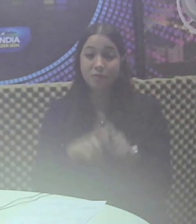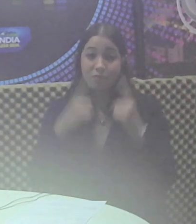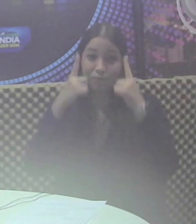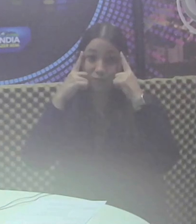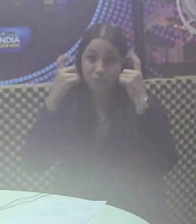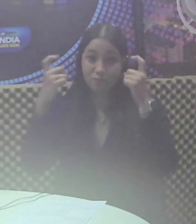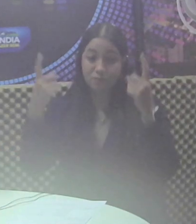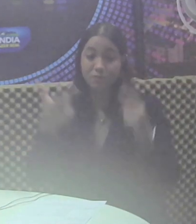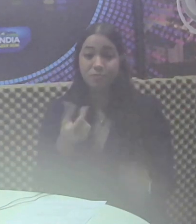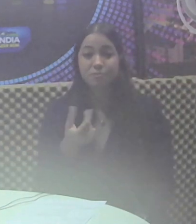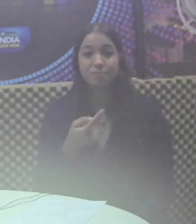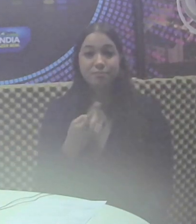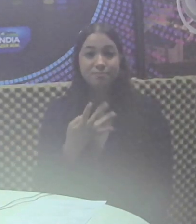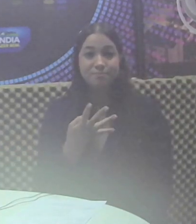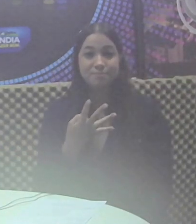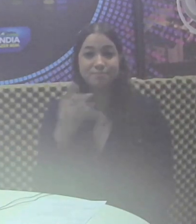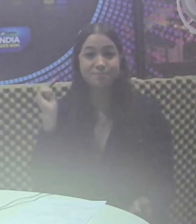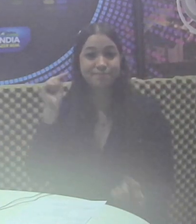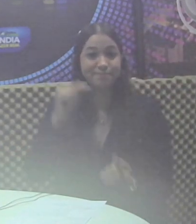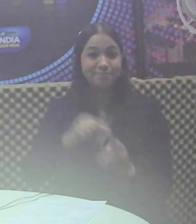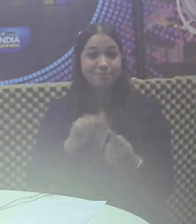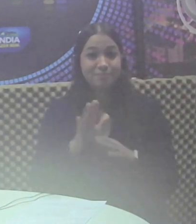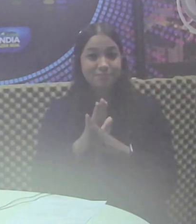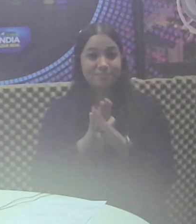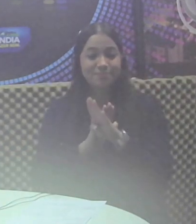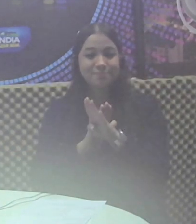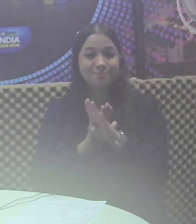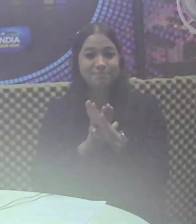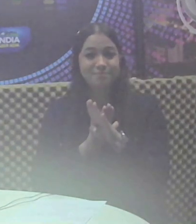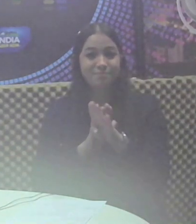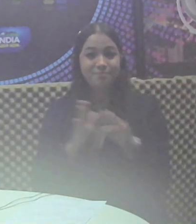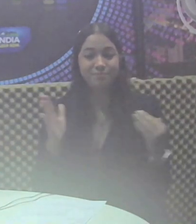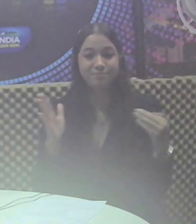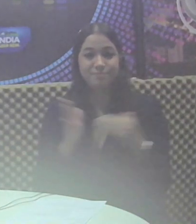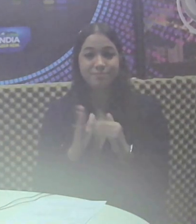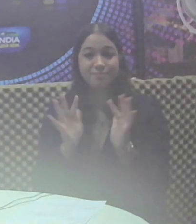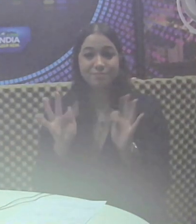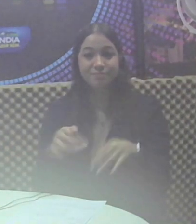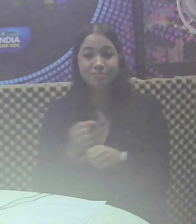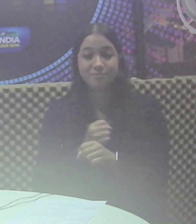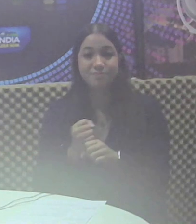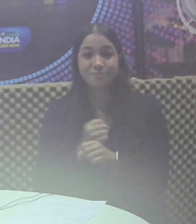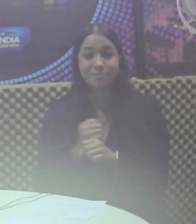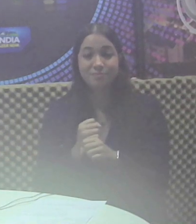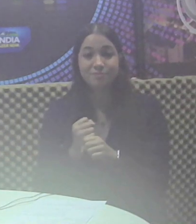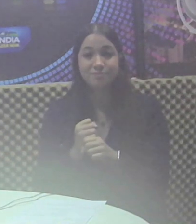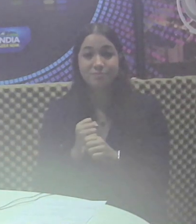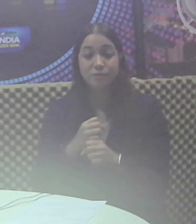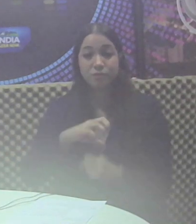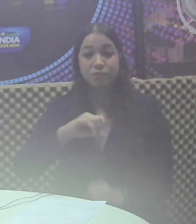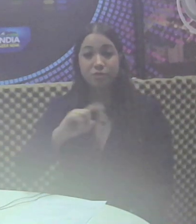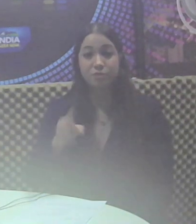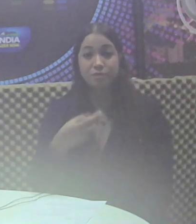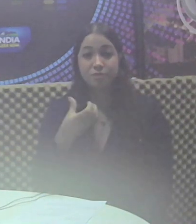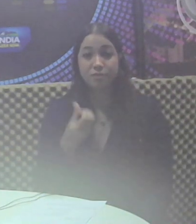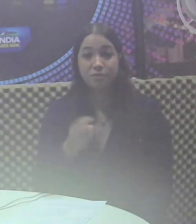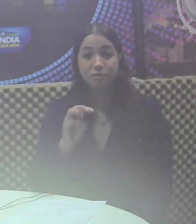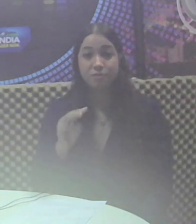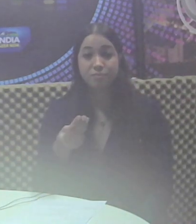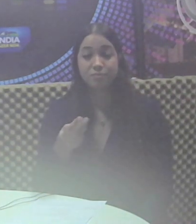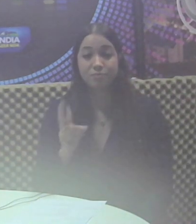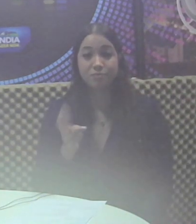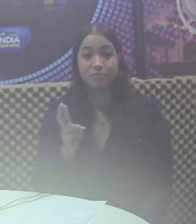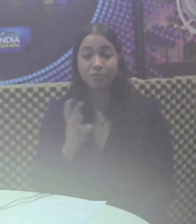Para 2024, a projeção é ainda maior, podendo chegar até o fim do ano em um aporte de 9,6 milhões de